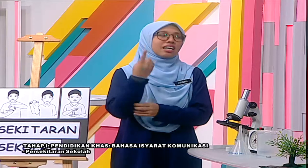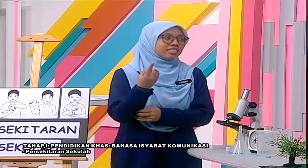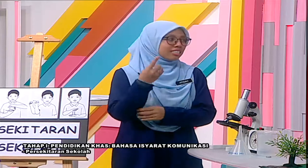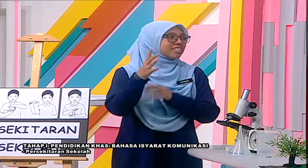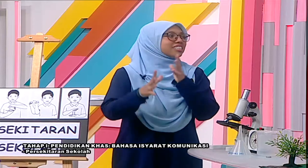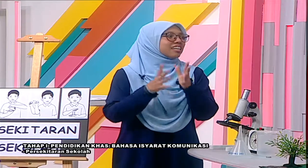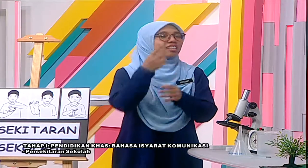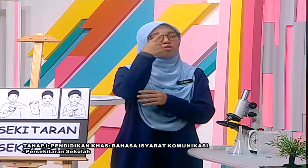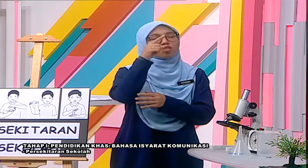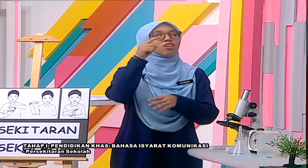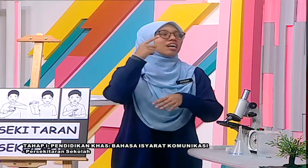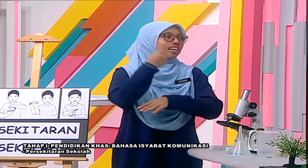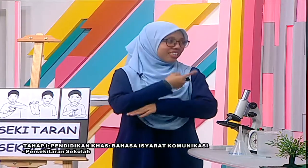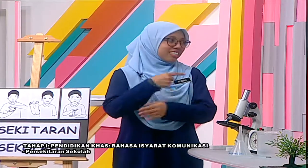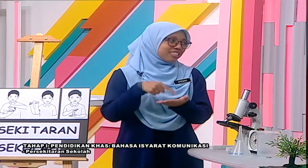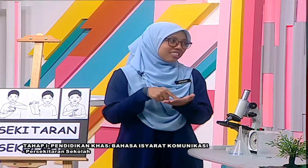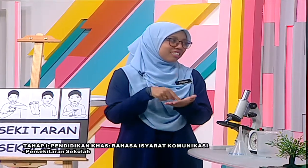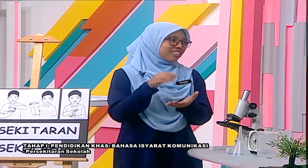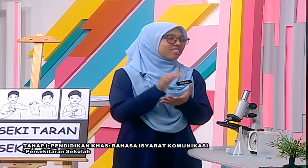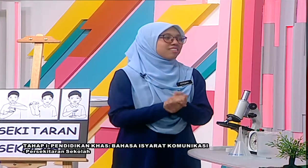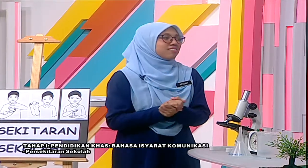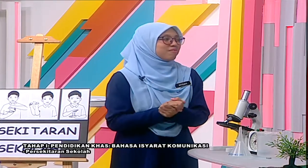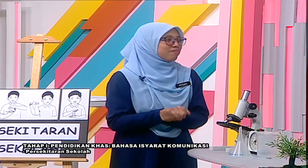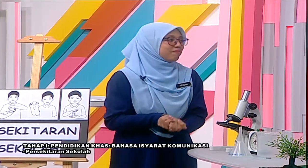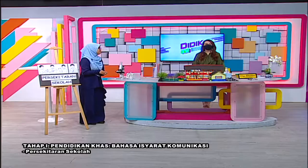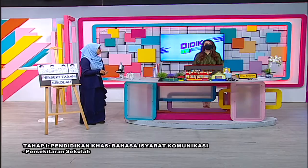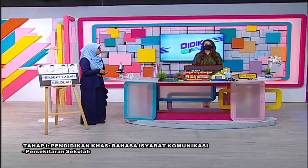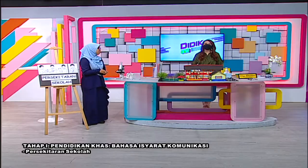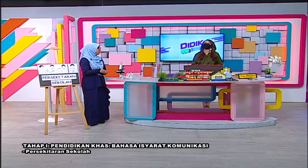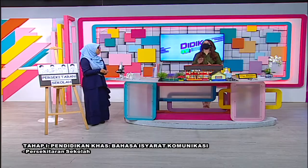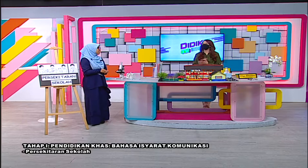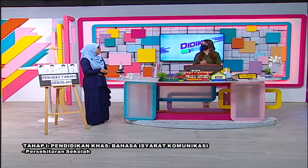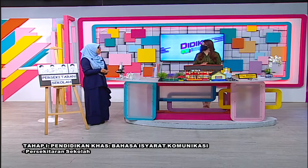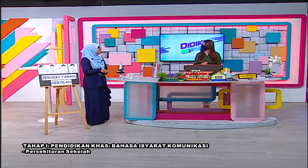sahaja isyarat untuk hari ini. Kalau Kak Eli pun memang kena 5 dululah.